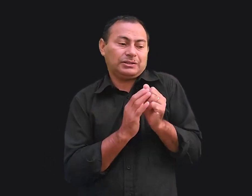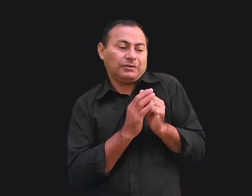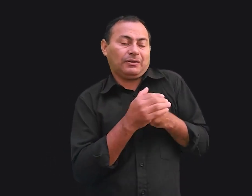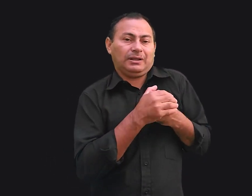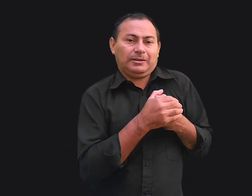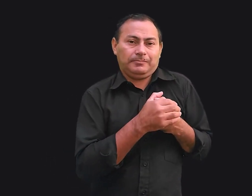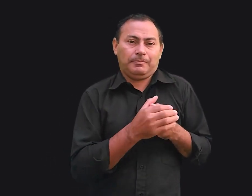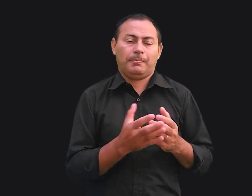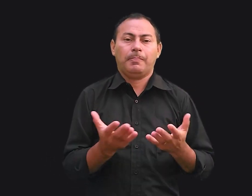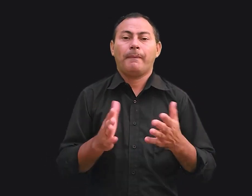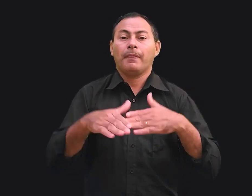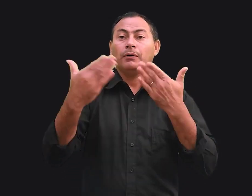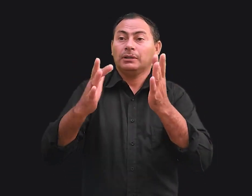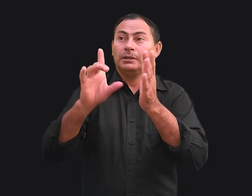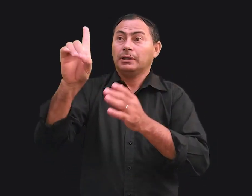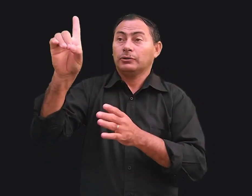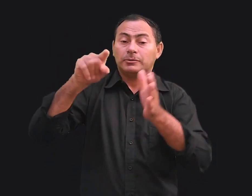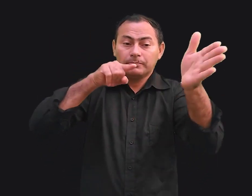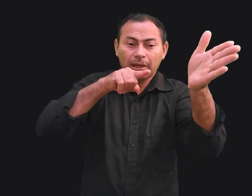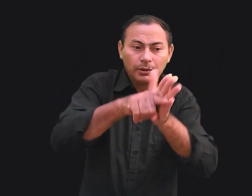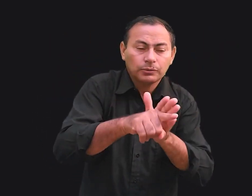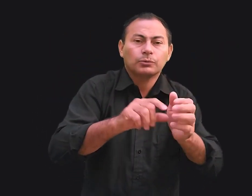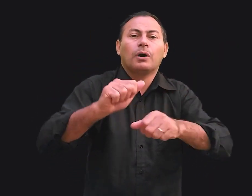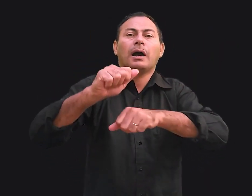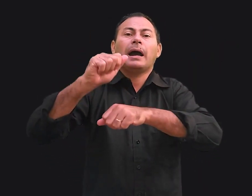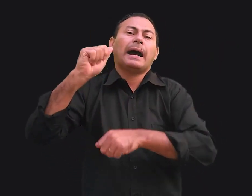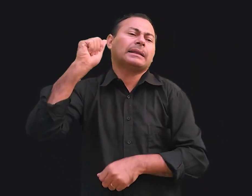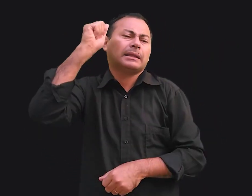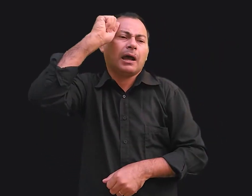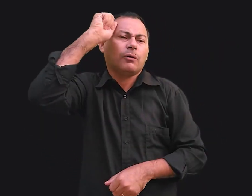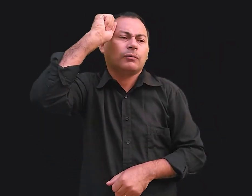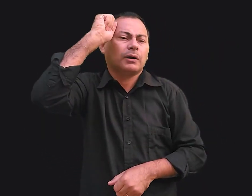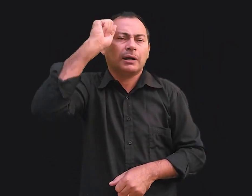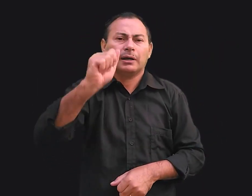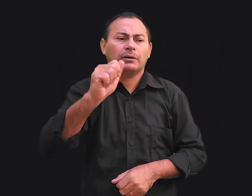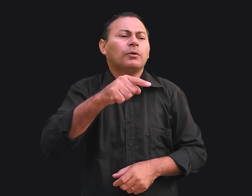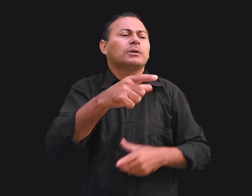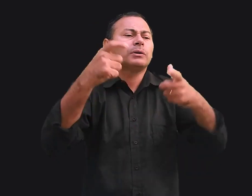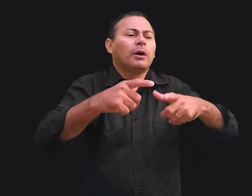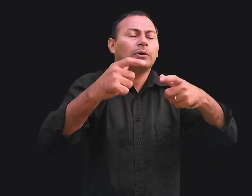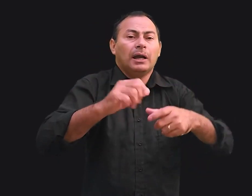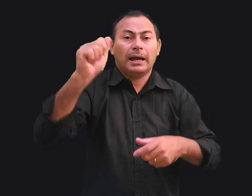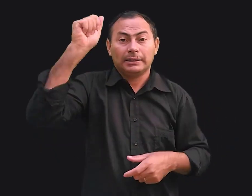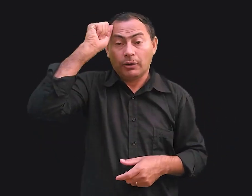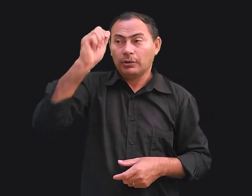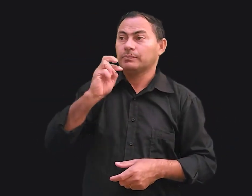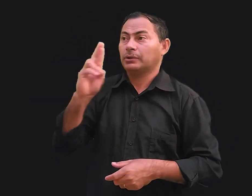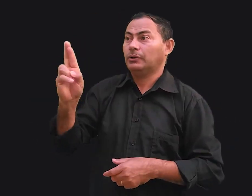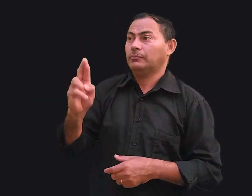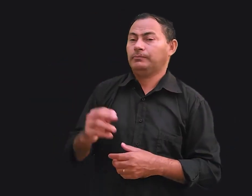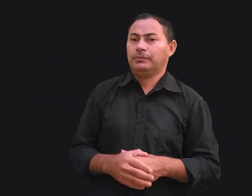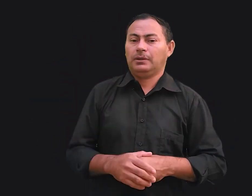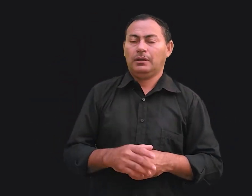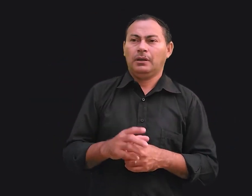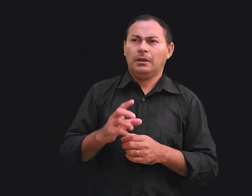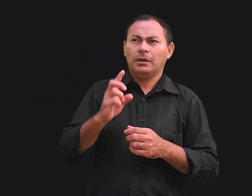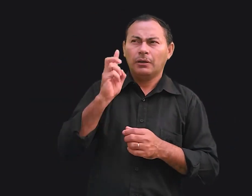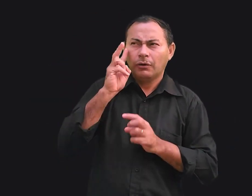esconder. Quando Deus perguntou a Adão, onde você está? Adão respondeu, ouvi teus passos